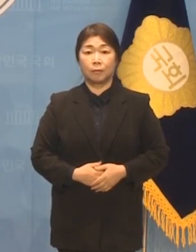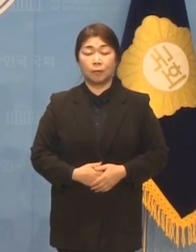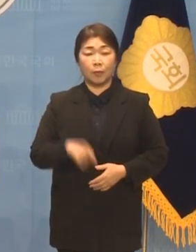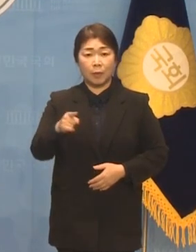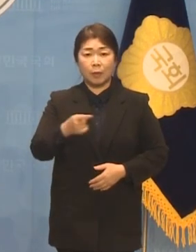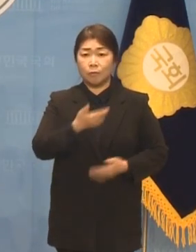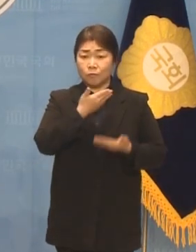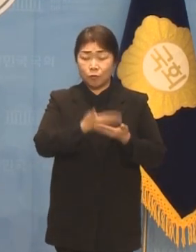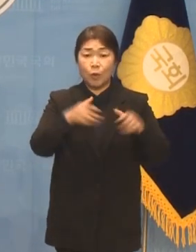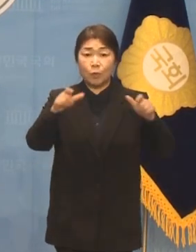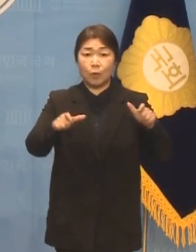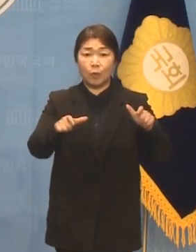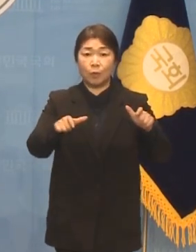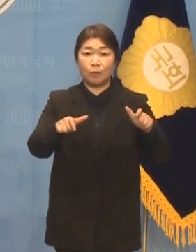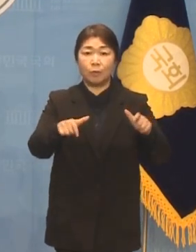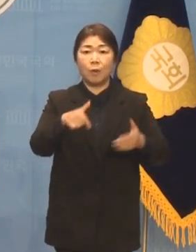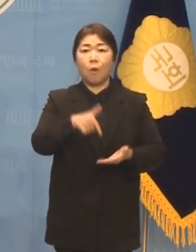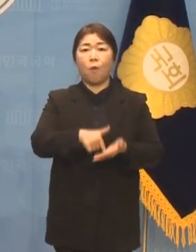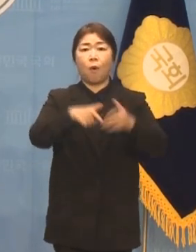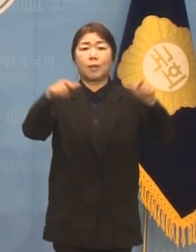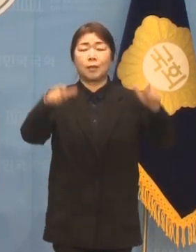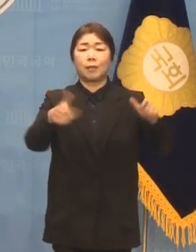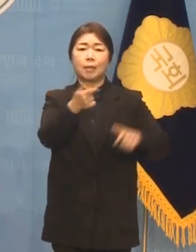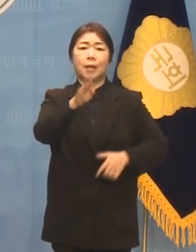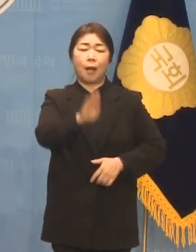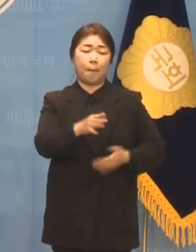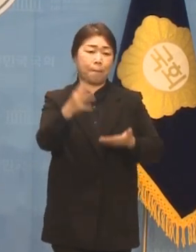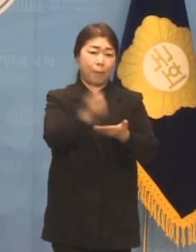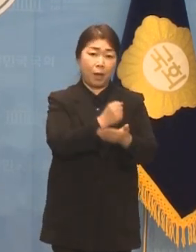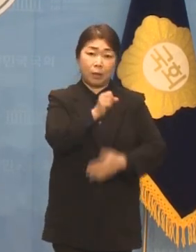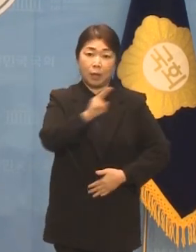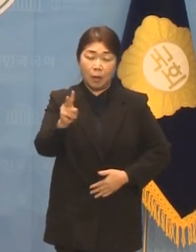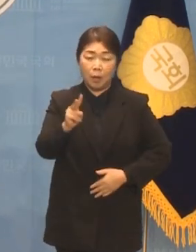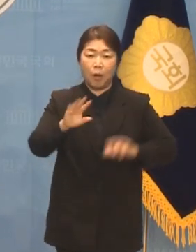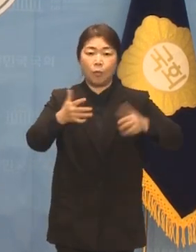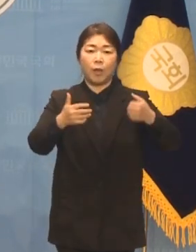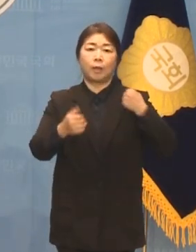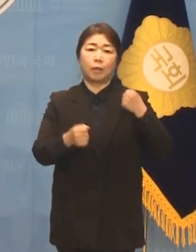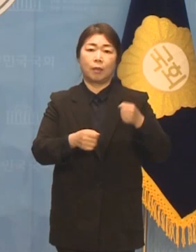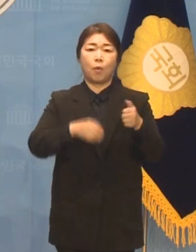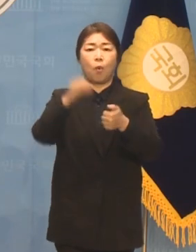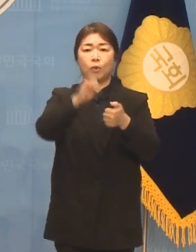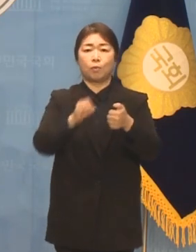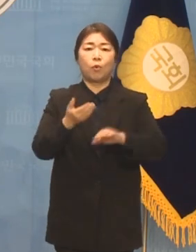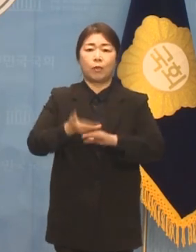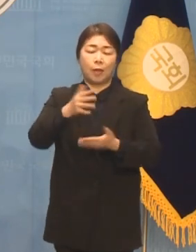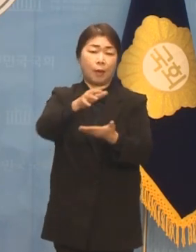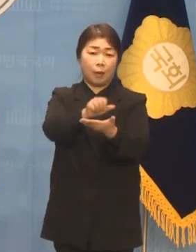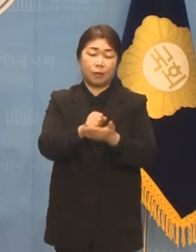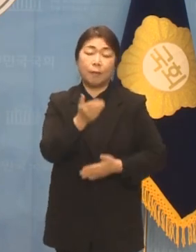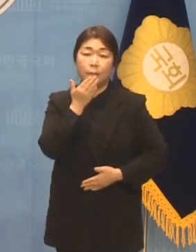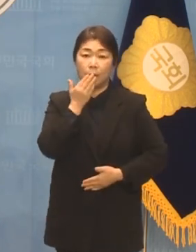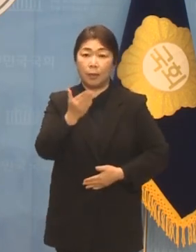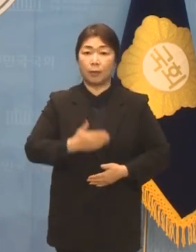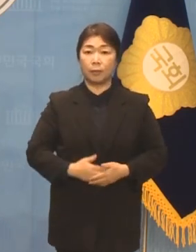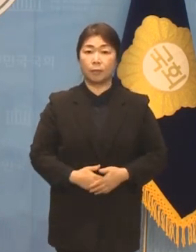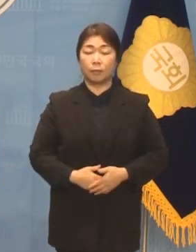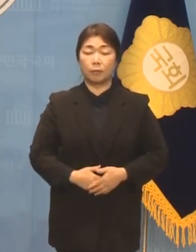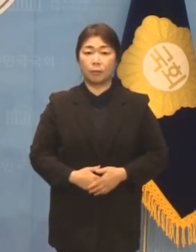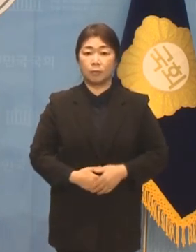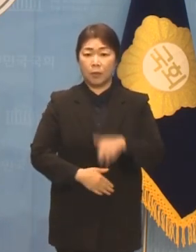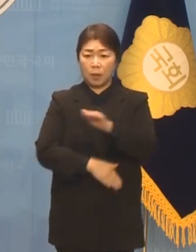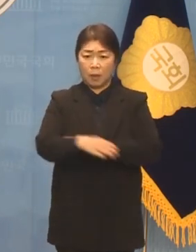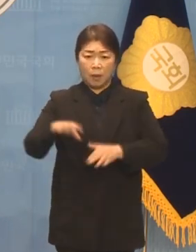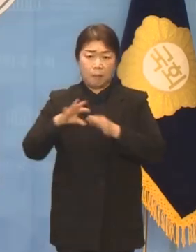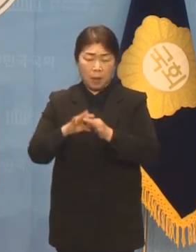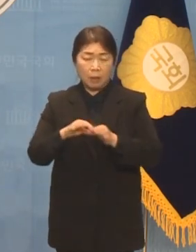핵심 광진갑을 탈환해야 국민의힘 과반 의석 확보가 가능합니다. 어느 한편으로